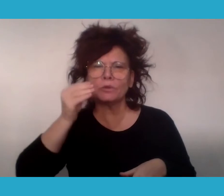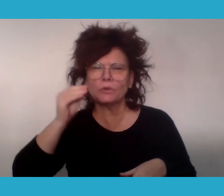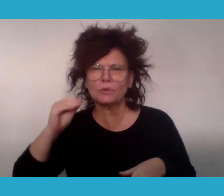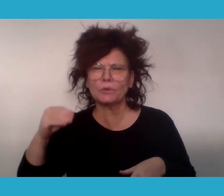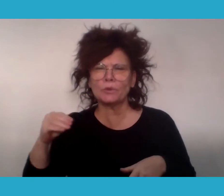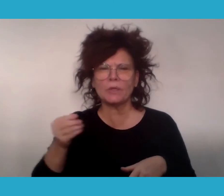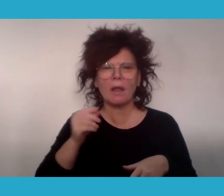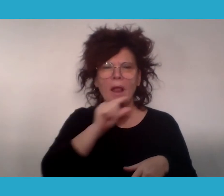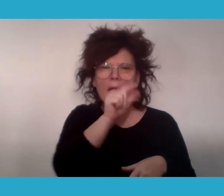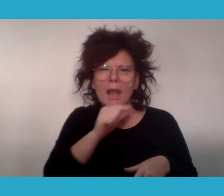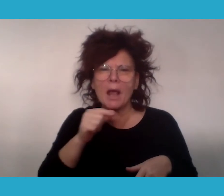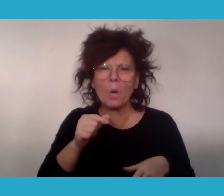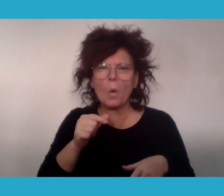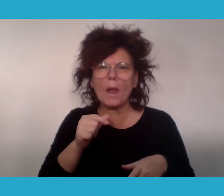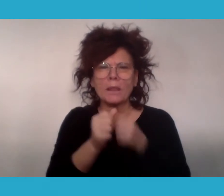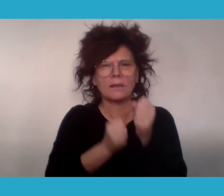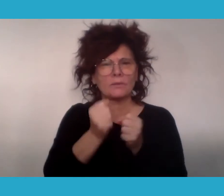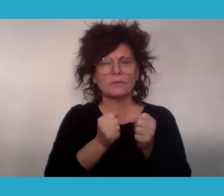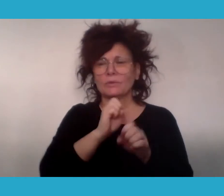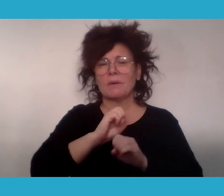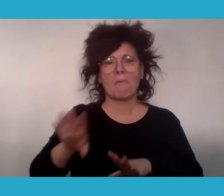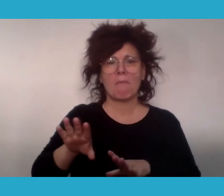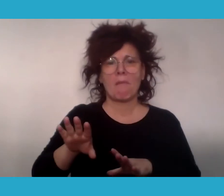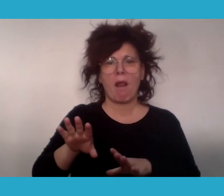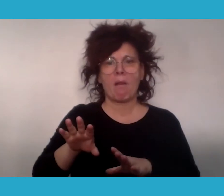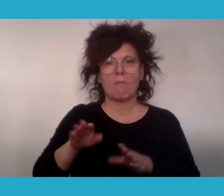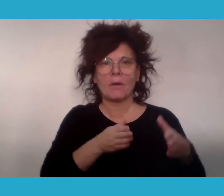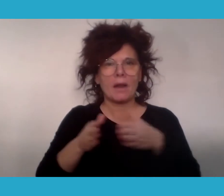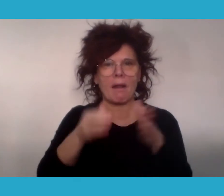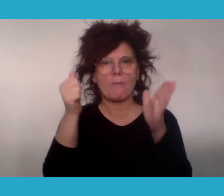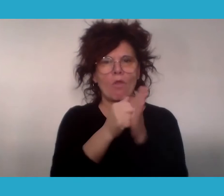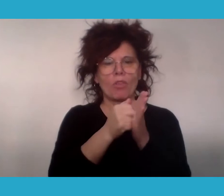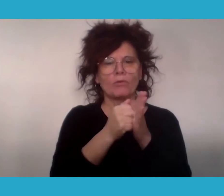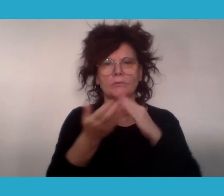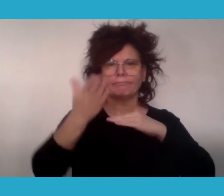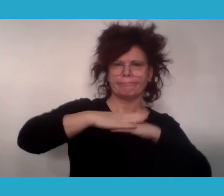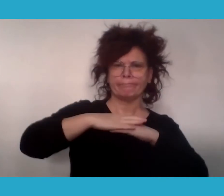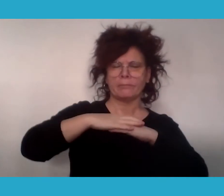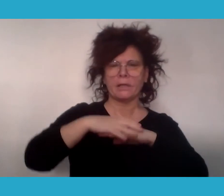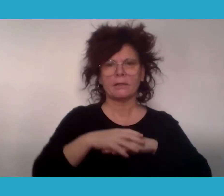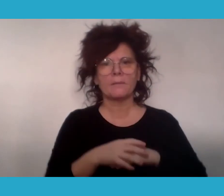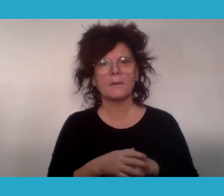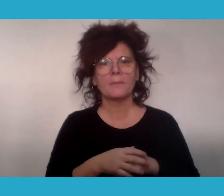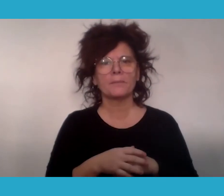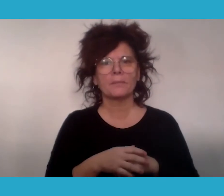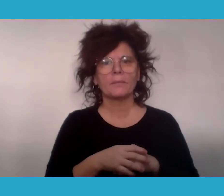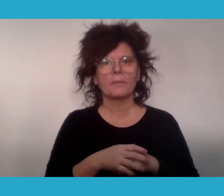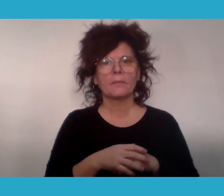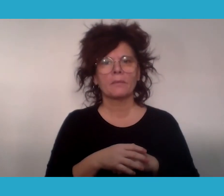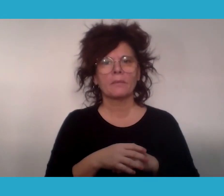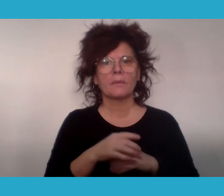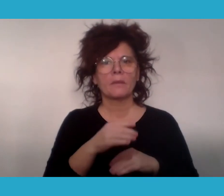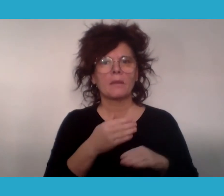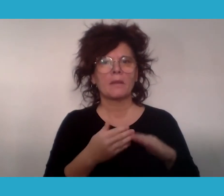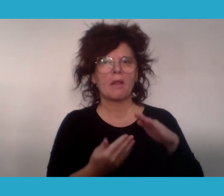la cuenca misma la que no está funcionando, tapada de asfalto, cemento y puro desarrollismo. Aclara que los delegados de